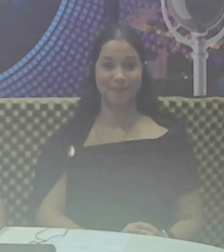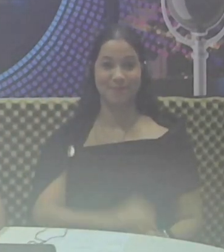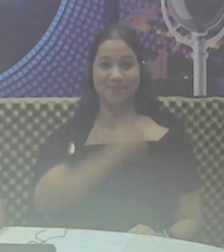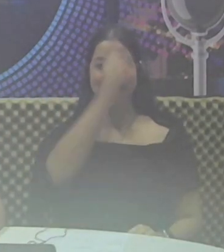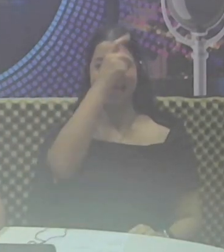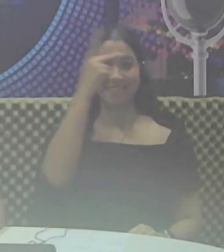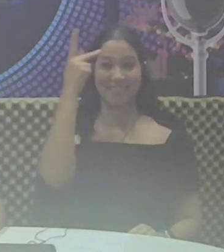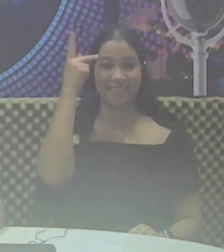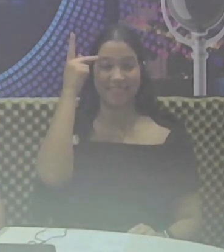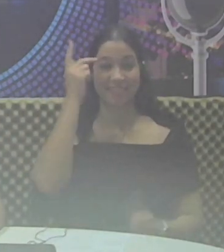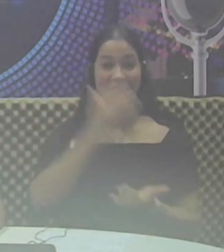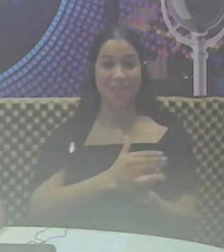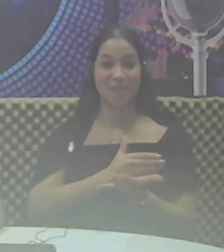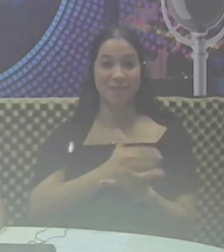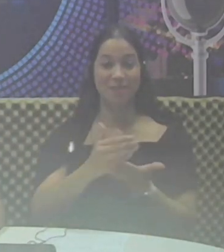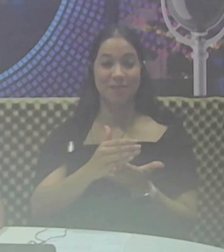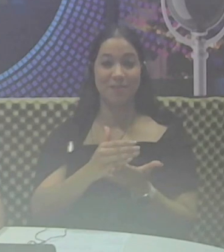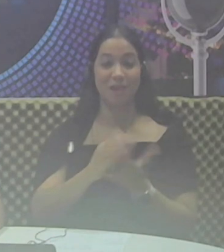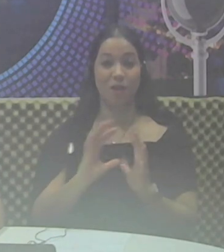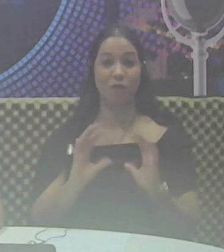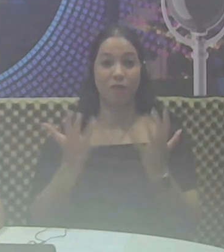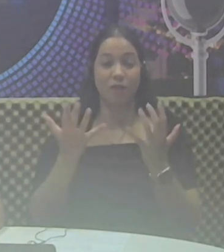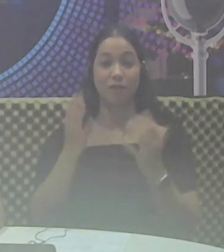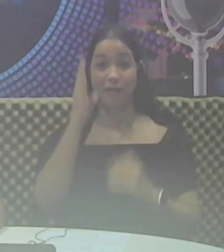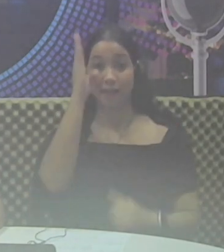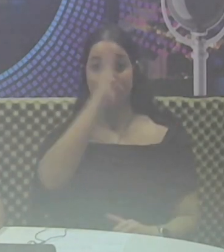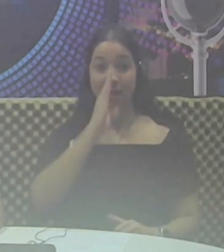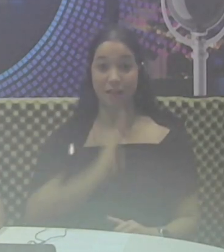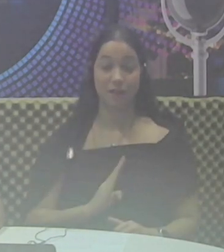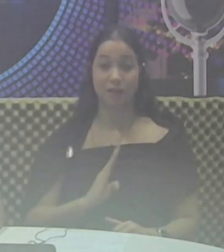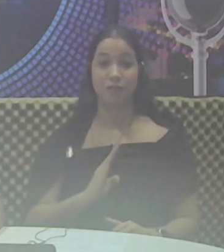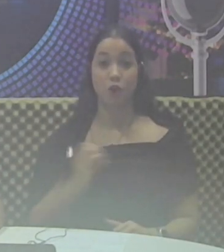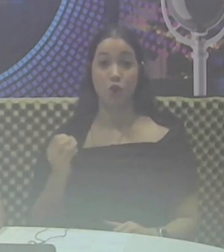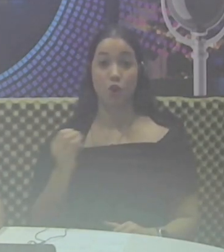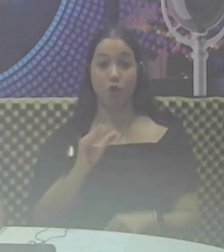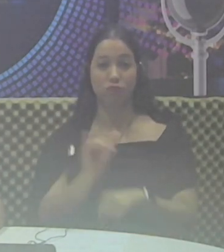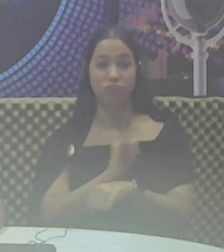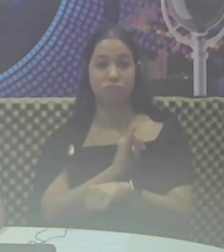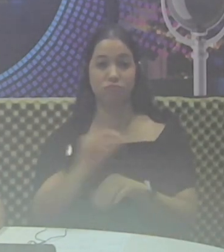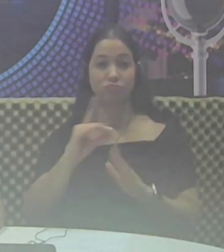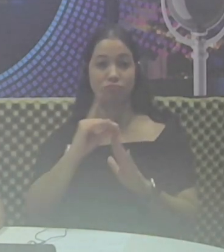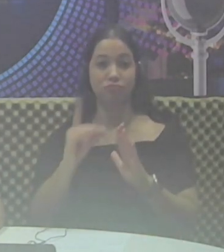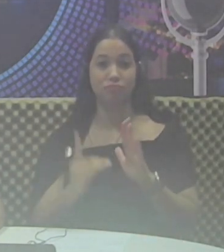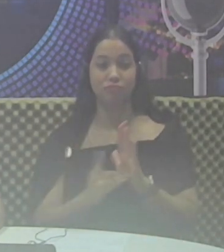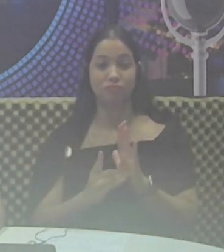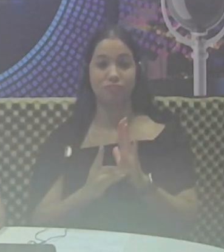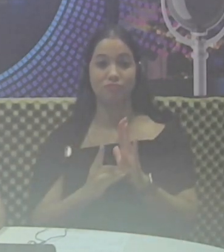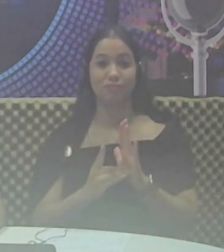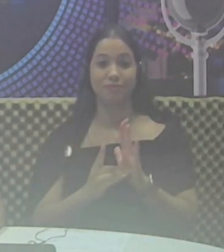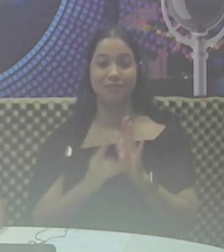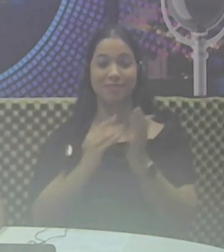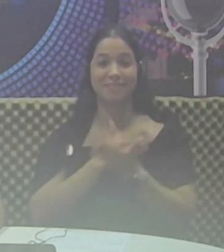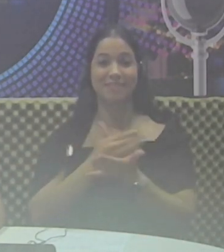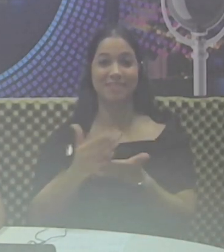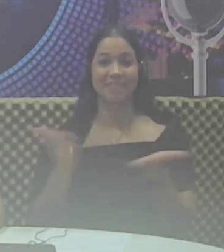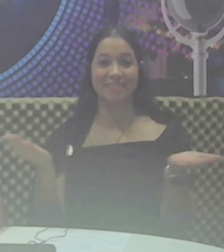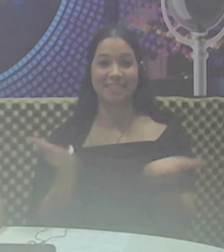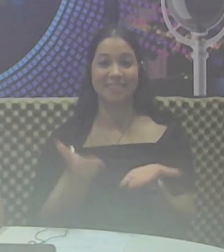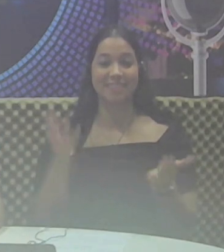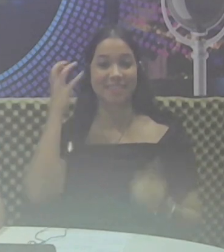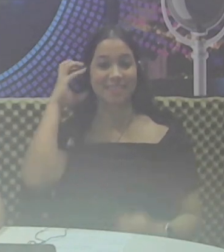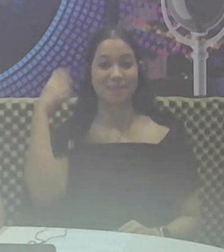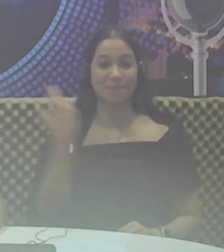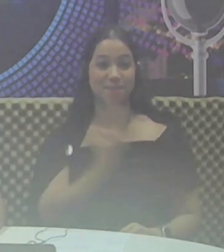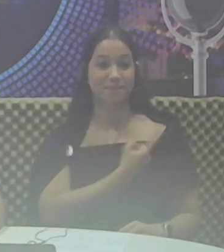Prefeitura vai iniciar fóruns regionais para a elaboração do novo plano diretor. Essas e outras notícias a partir de agora na